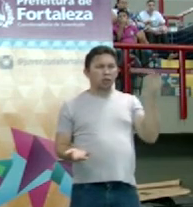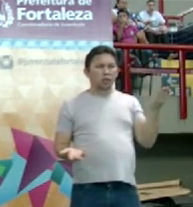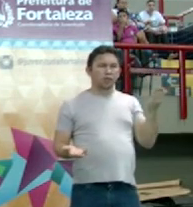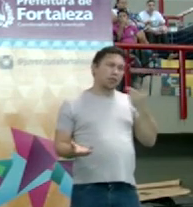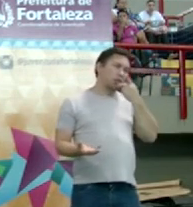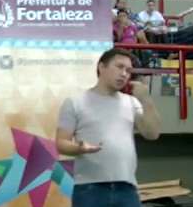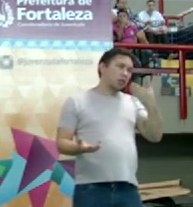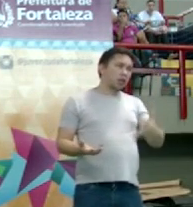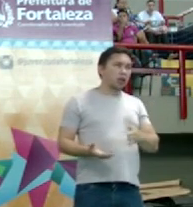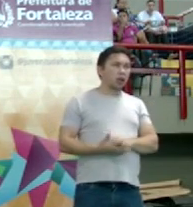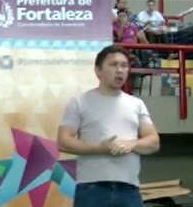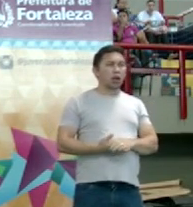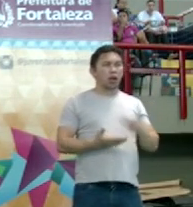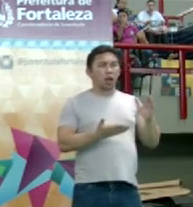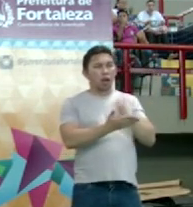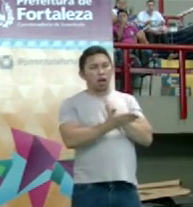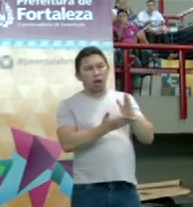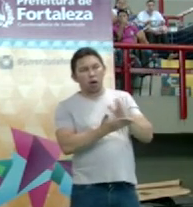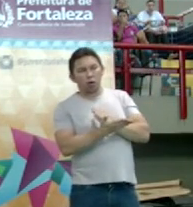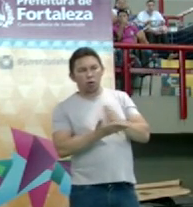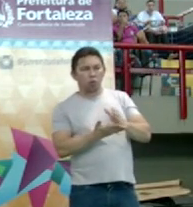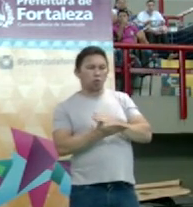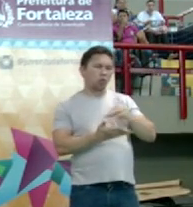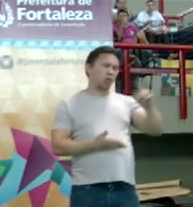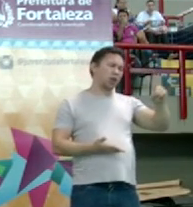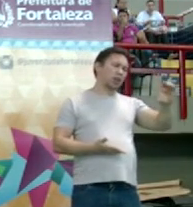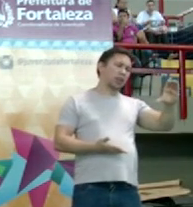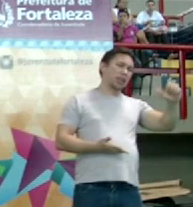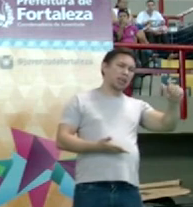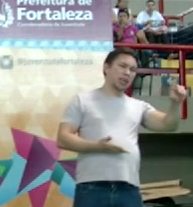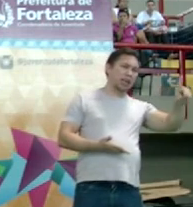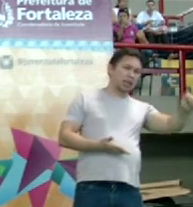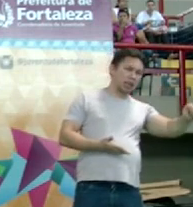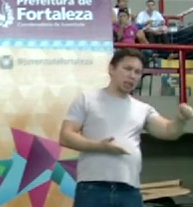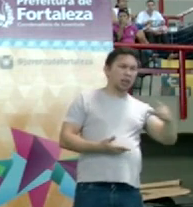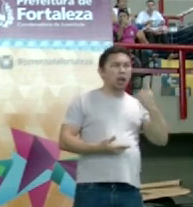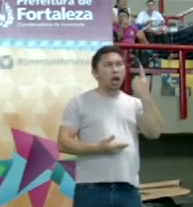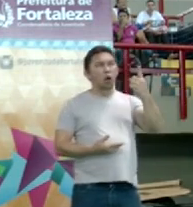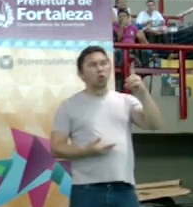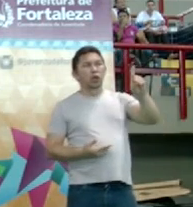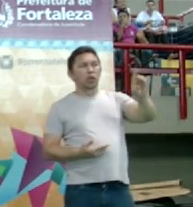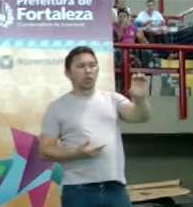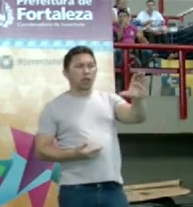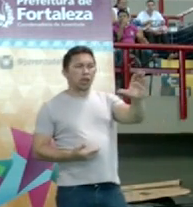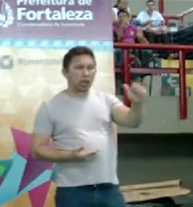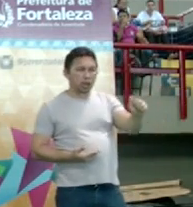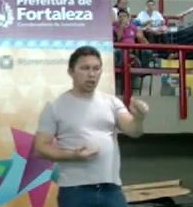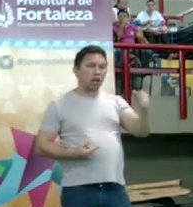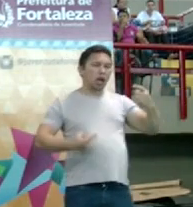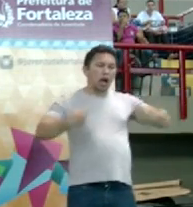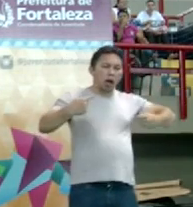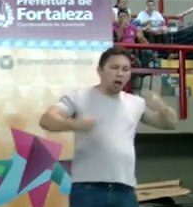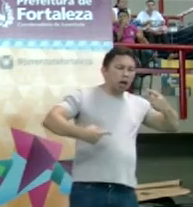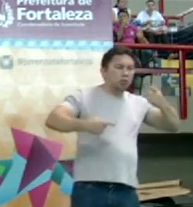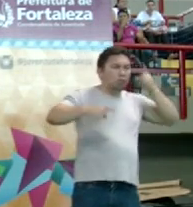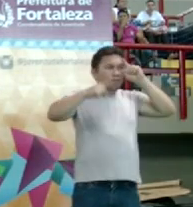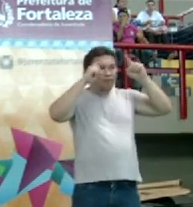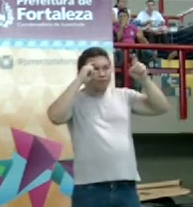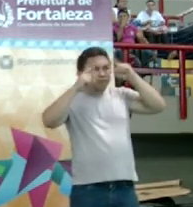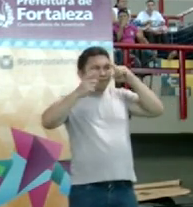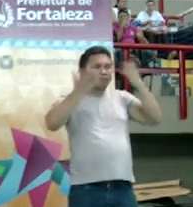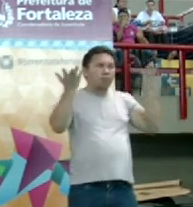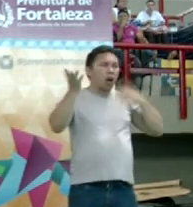você dizer há algumas décadas, há 2 décadas, há 1 década, a polêmica das